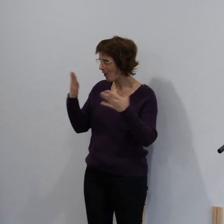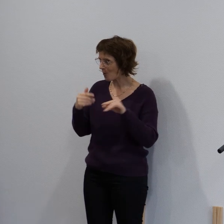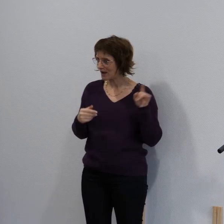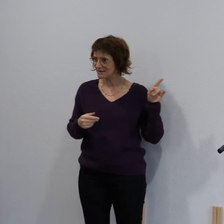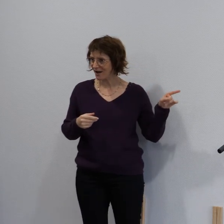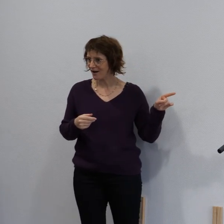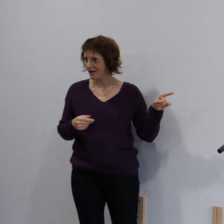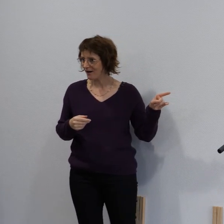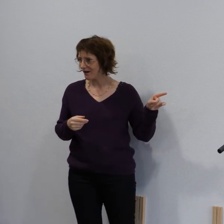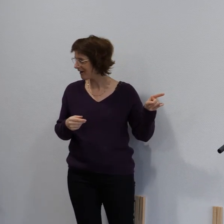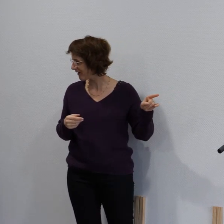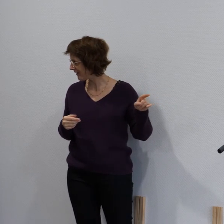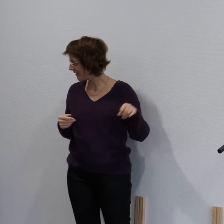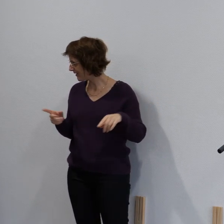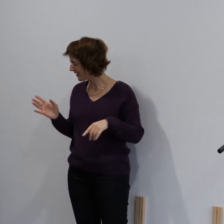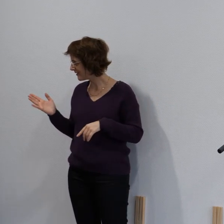c'est?